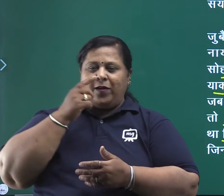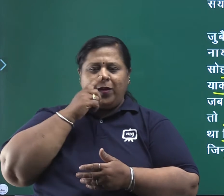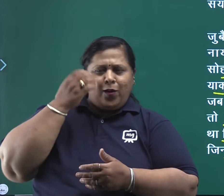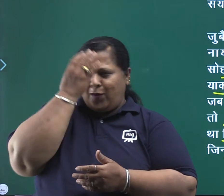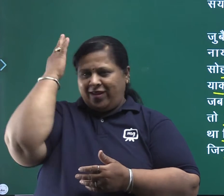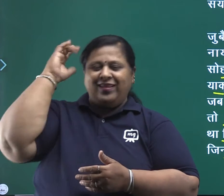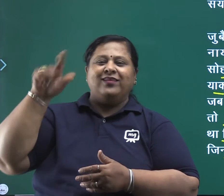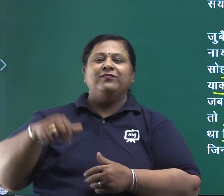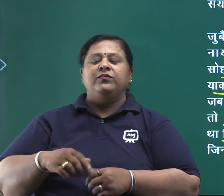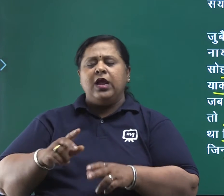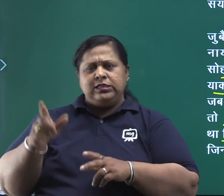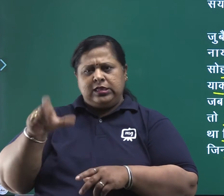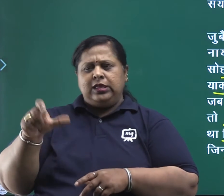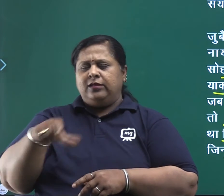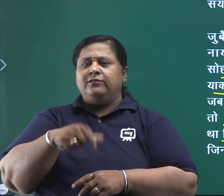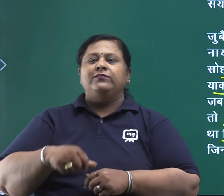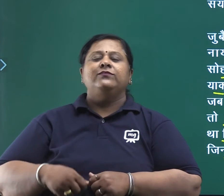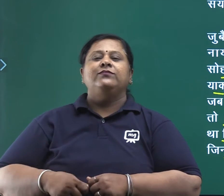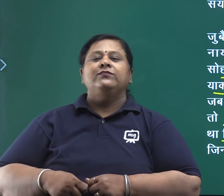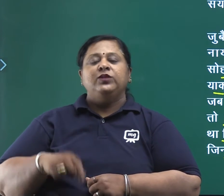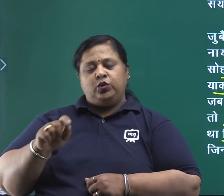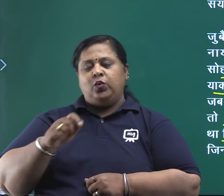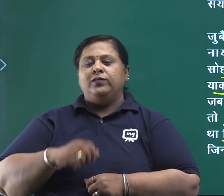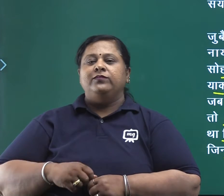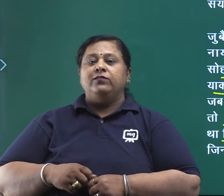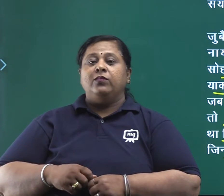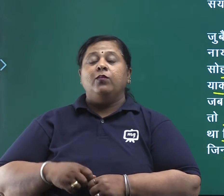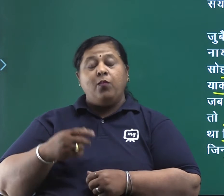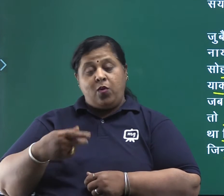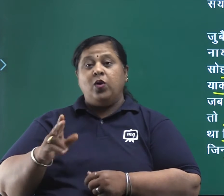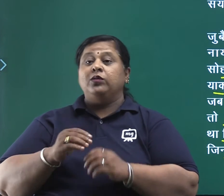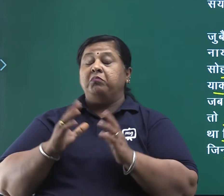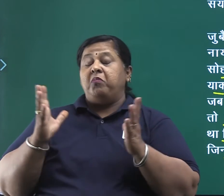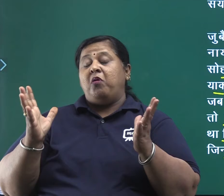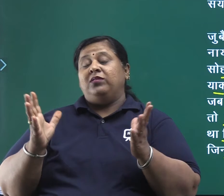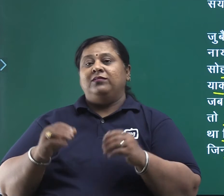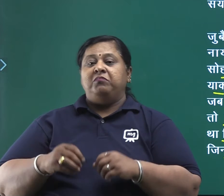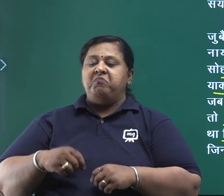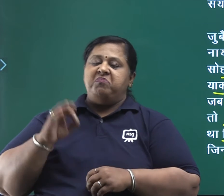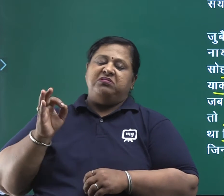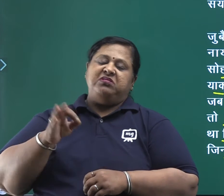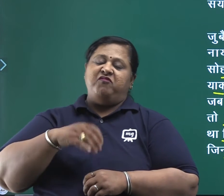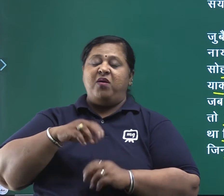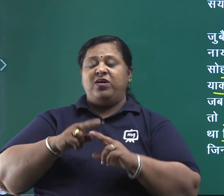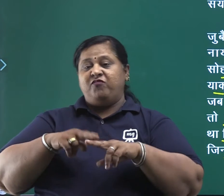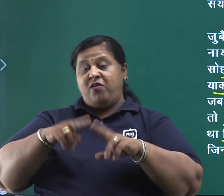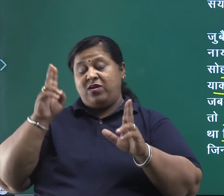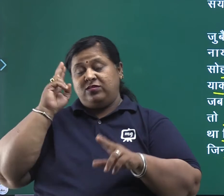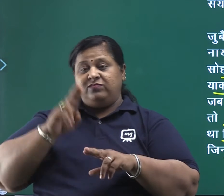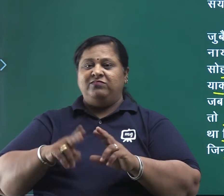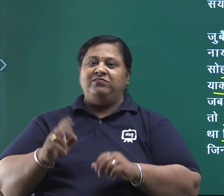ऐसी थी जो कि बहुत ही प्रसिद्ध थी